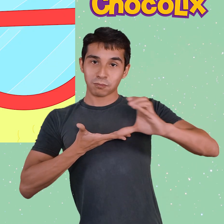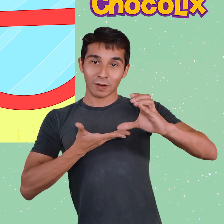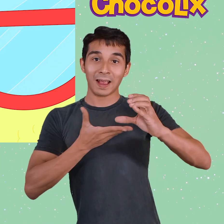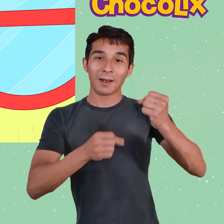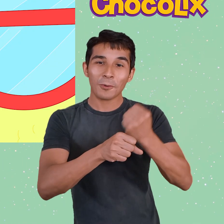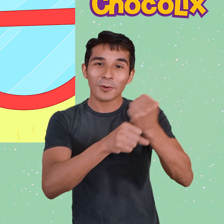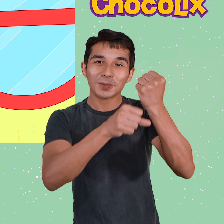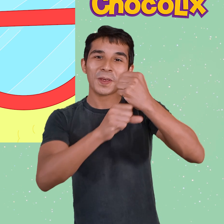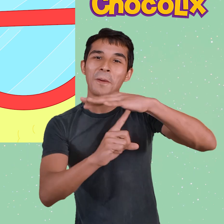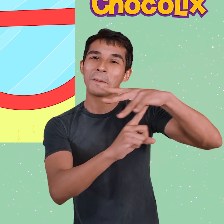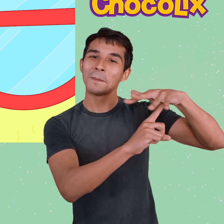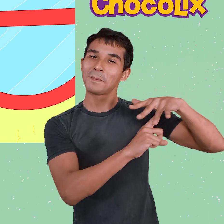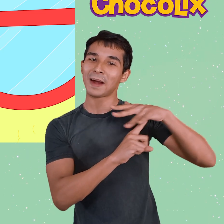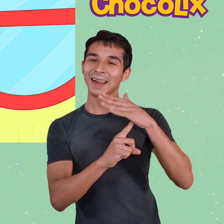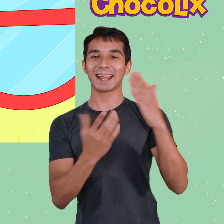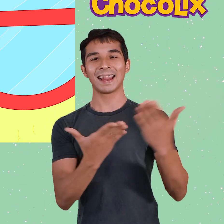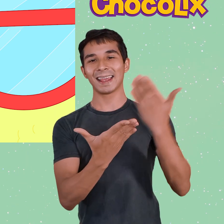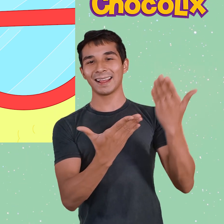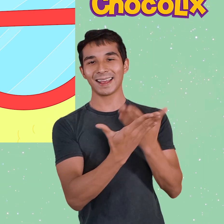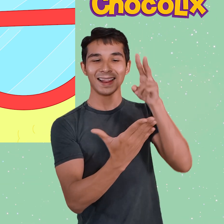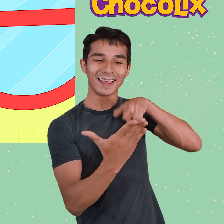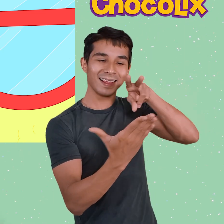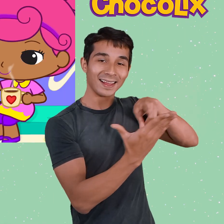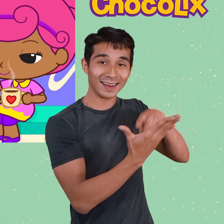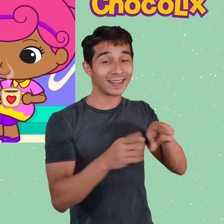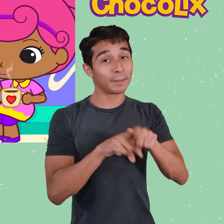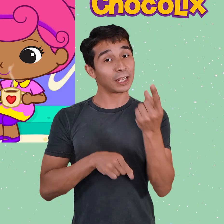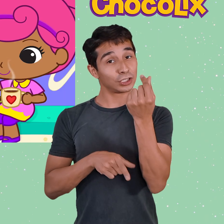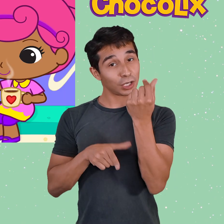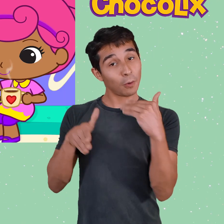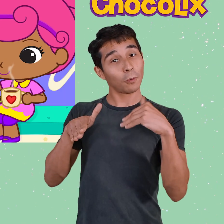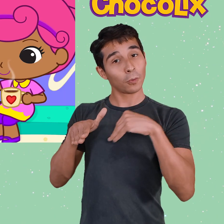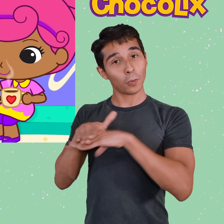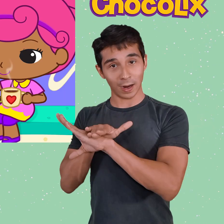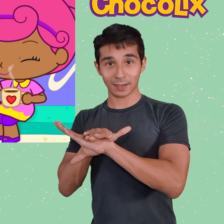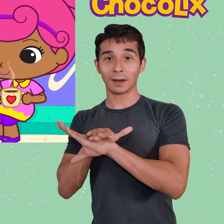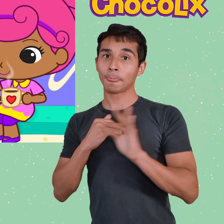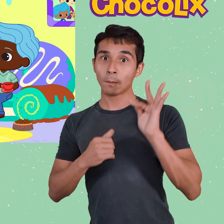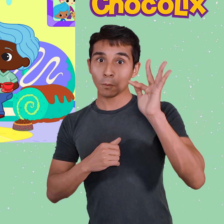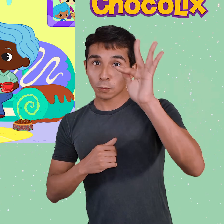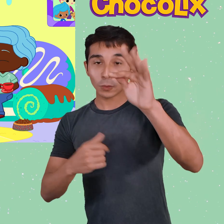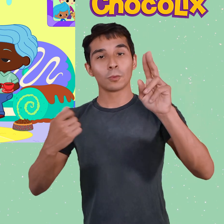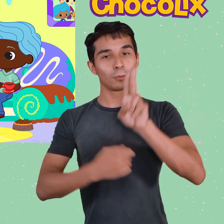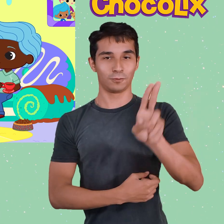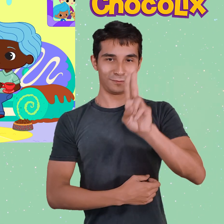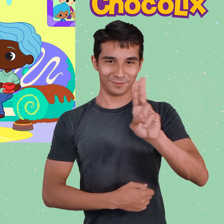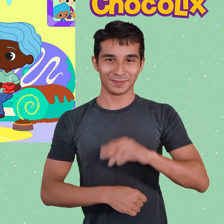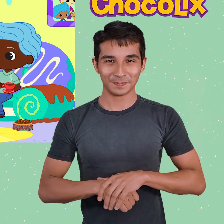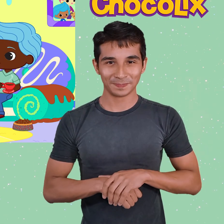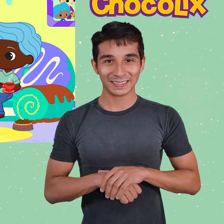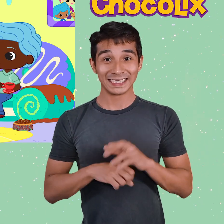Leitura. E ainda guardar uma parte para futuras emergências. Não vejo a hora de ficar tudo pronto. Eu